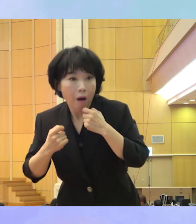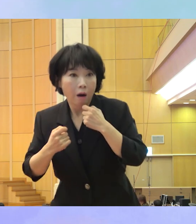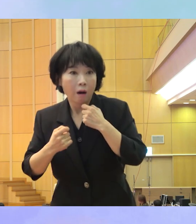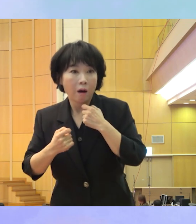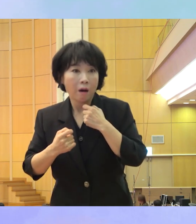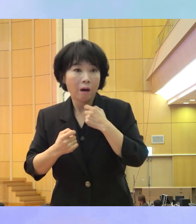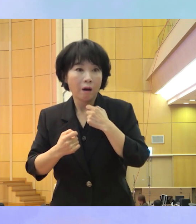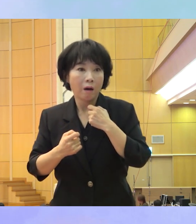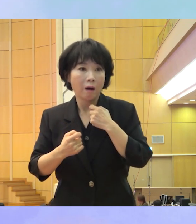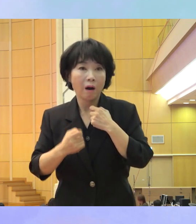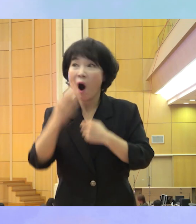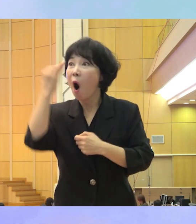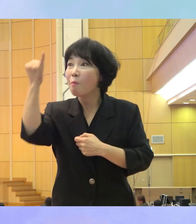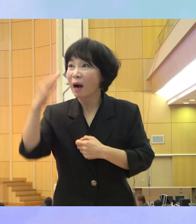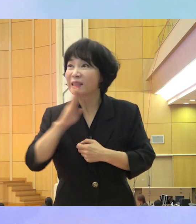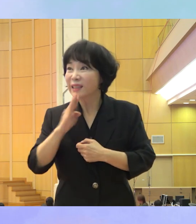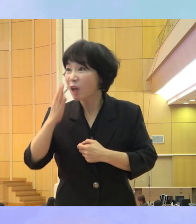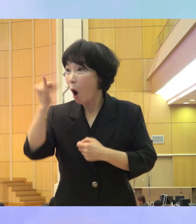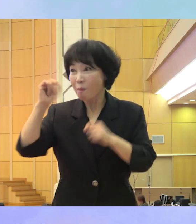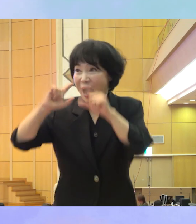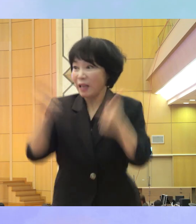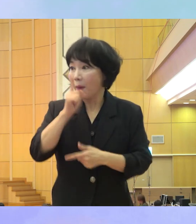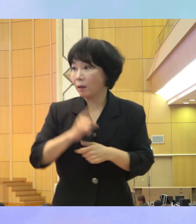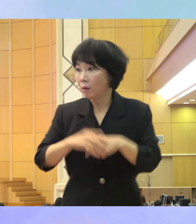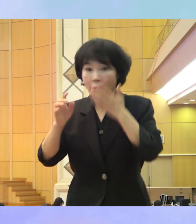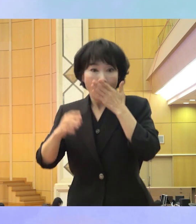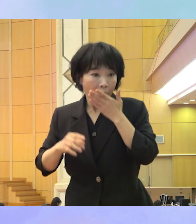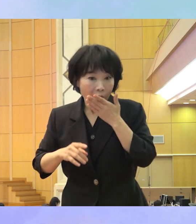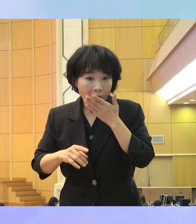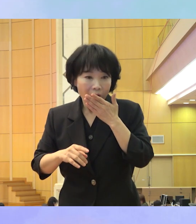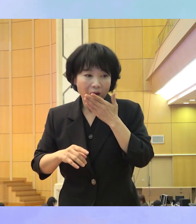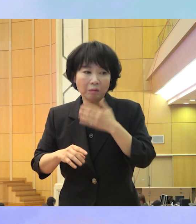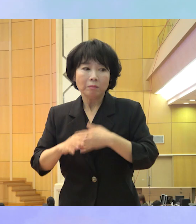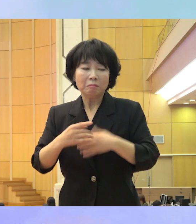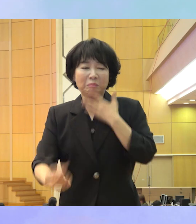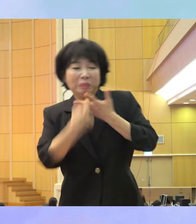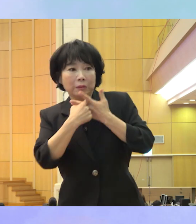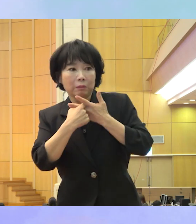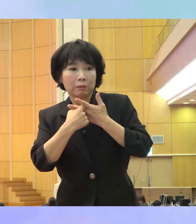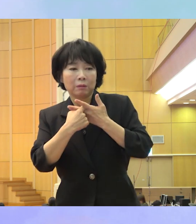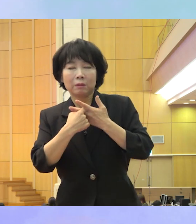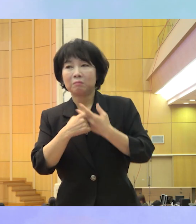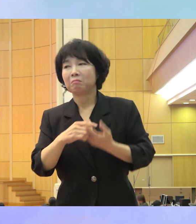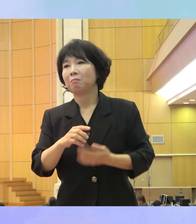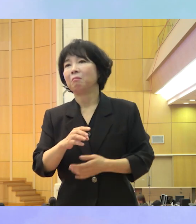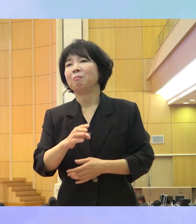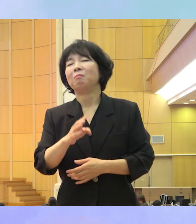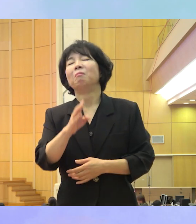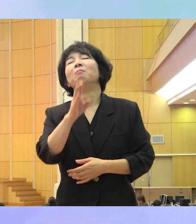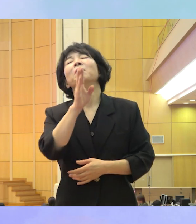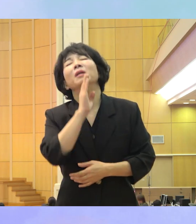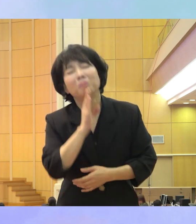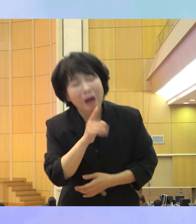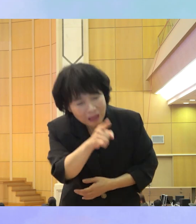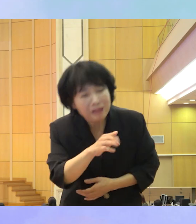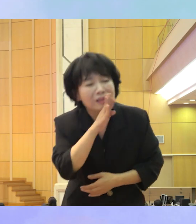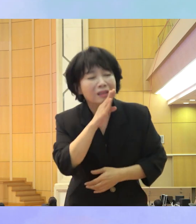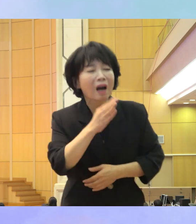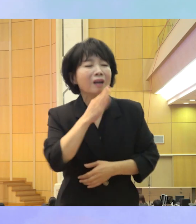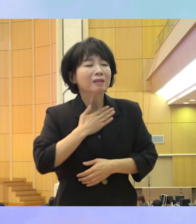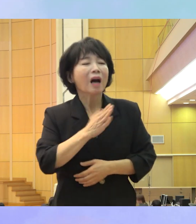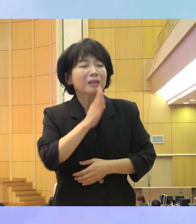눈물을 흘리고 우는 거예요. 하는 말이, 맞다, 나는 너를 낳아준 엄마가